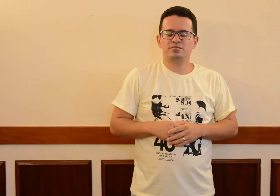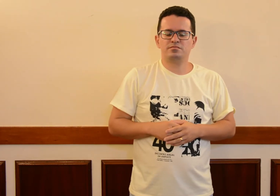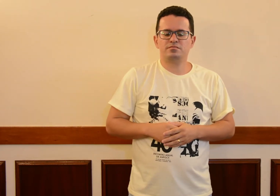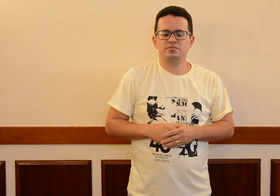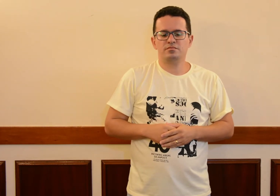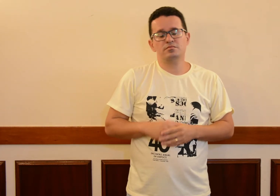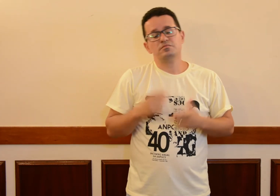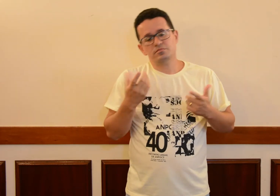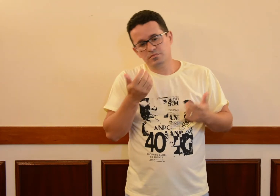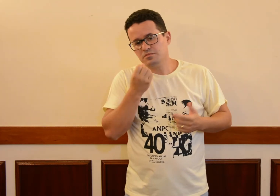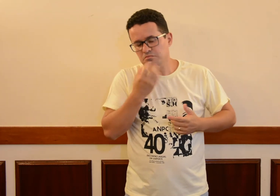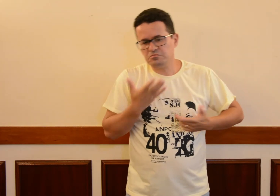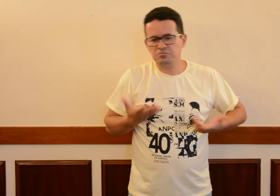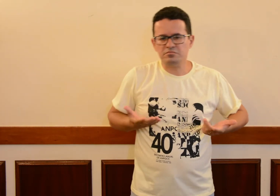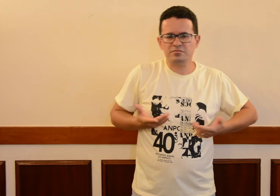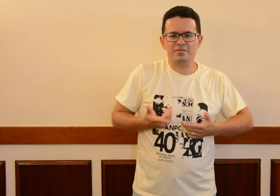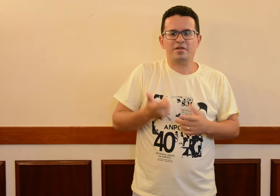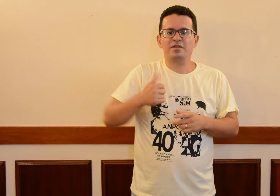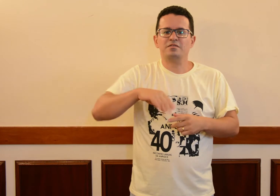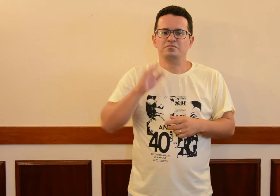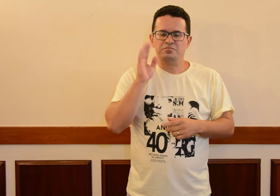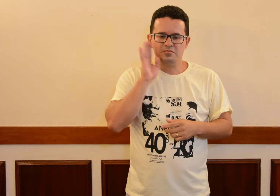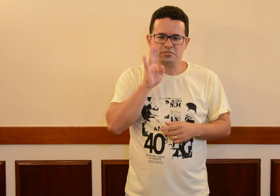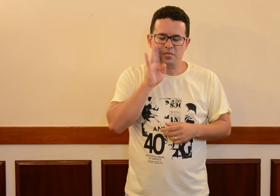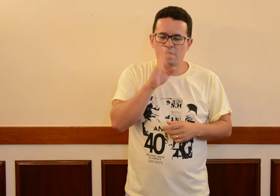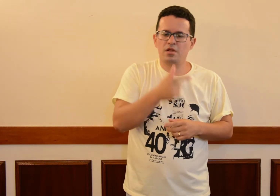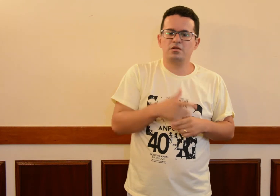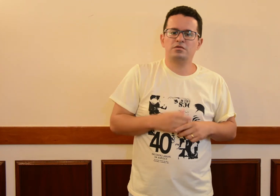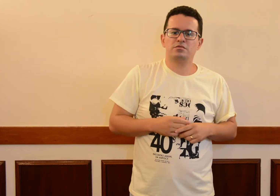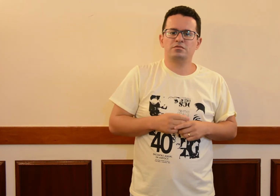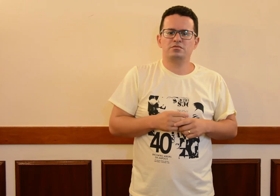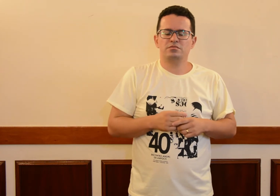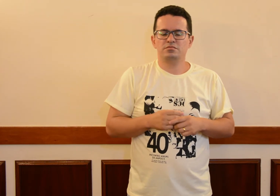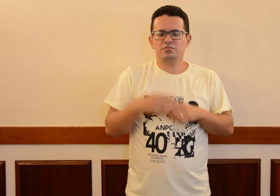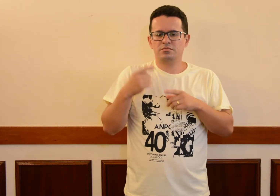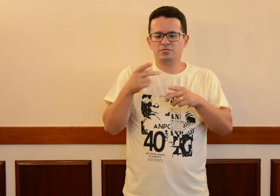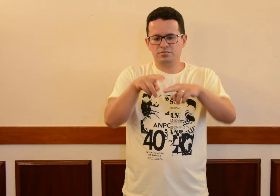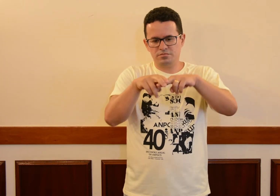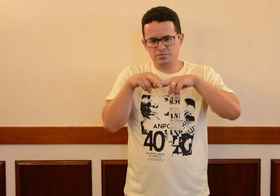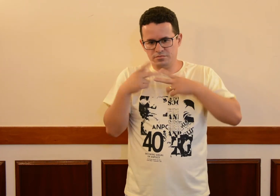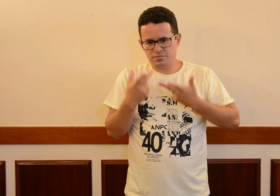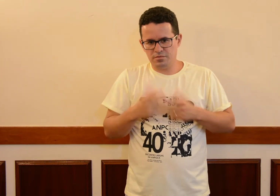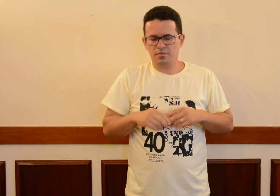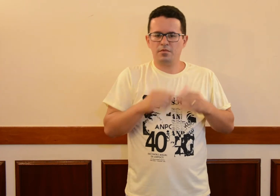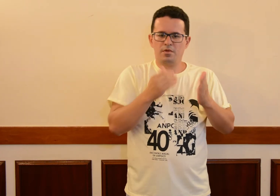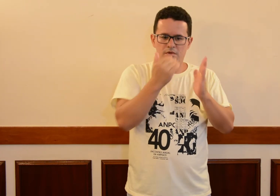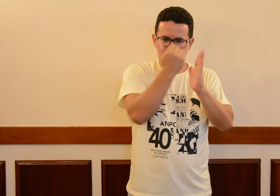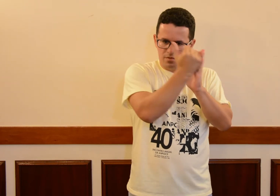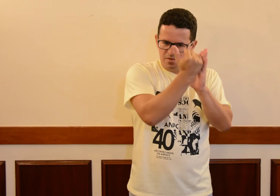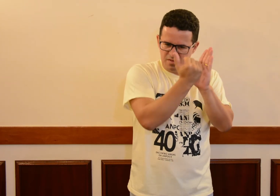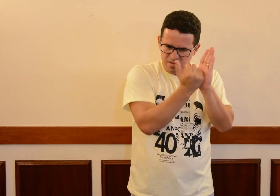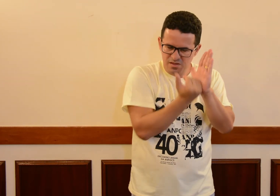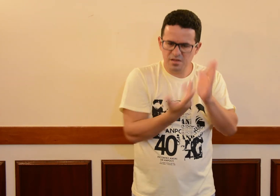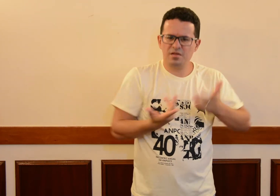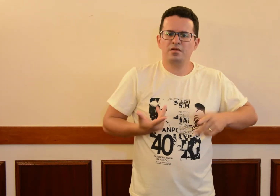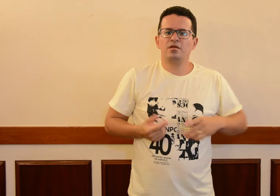Bom, algumas considerações então a partir daquele, dessa agência etnográfica, dessa chavanética que eu estou